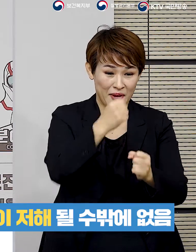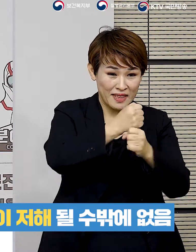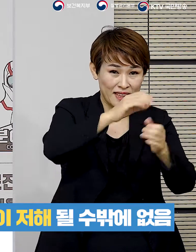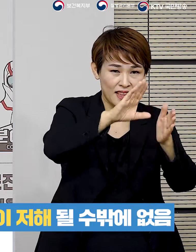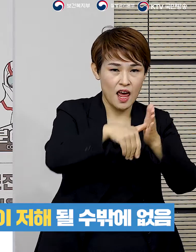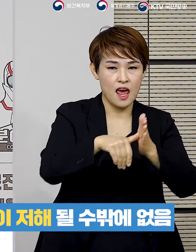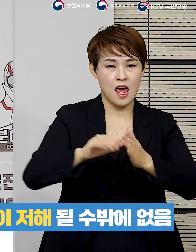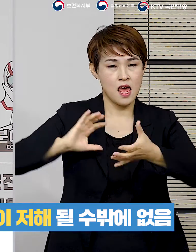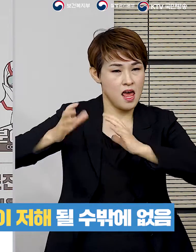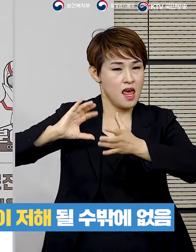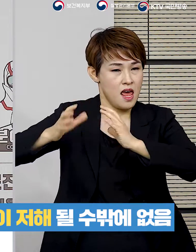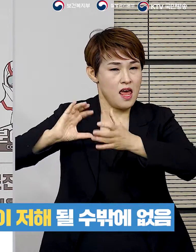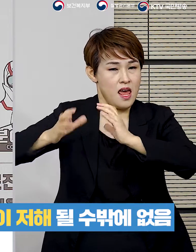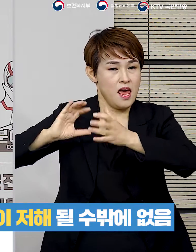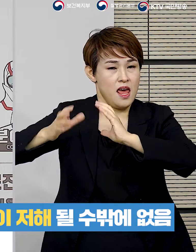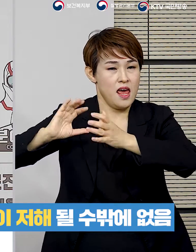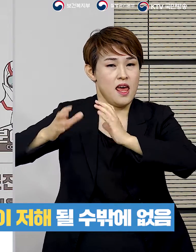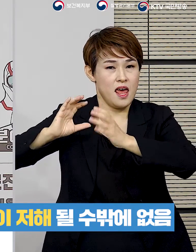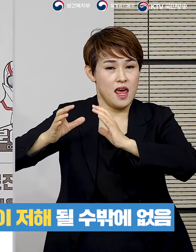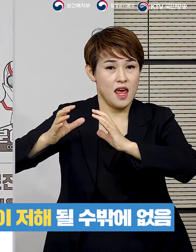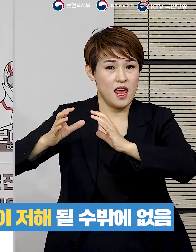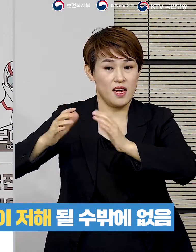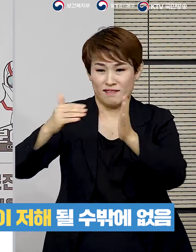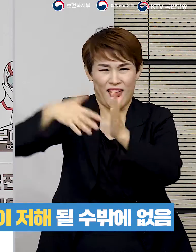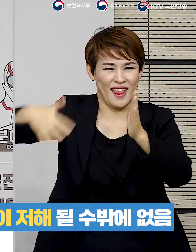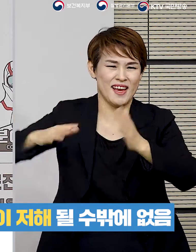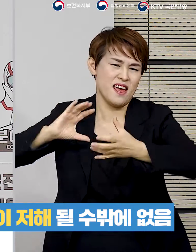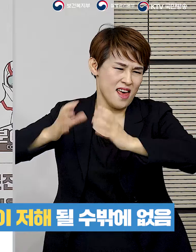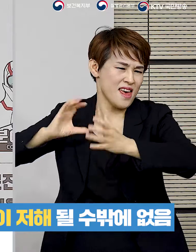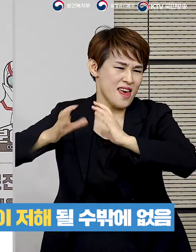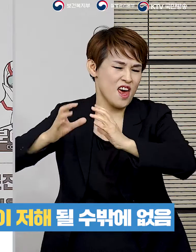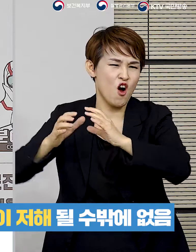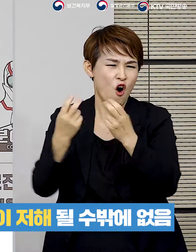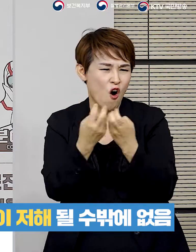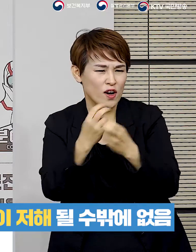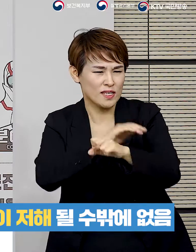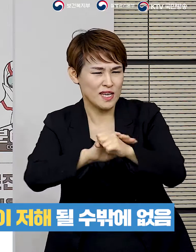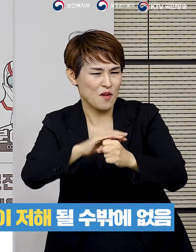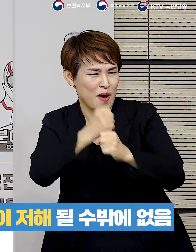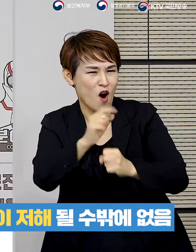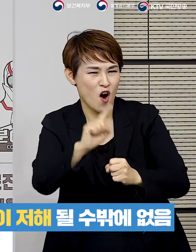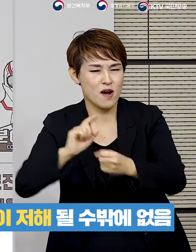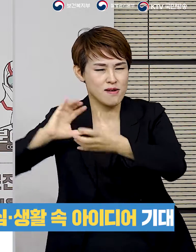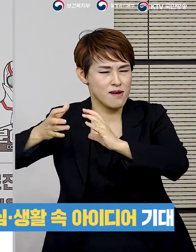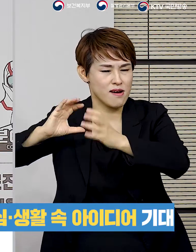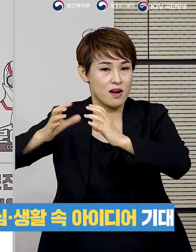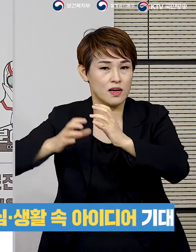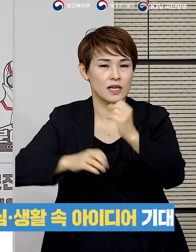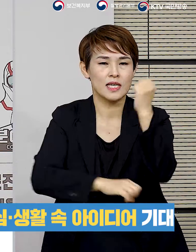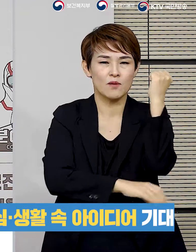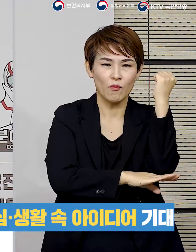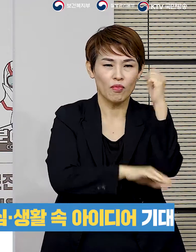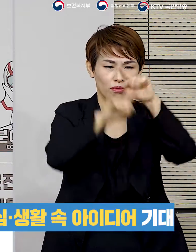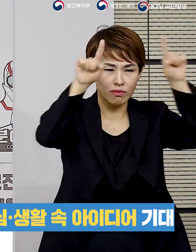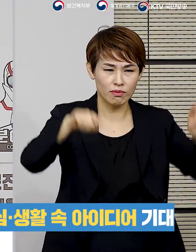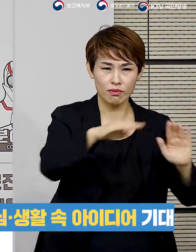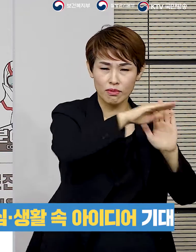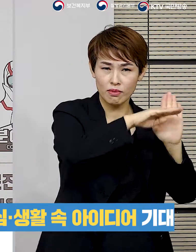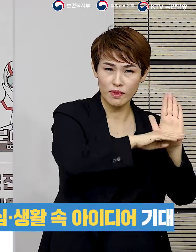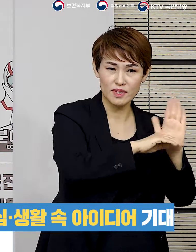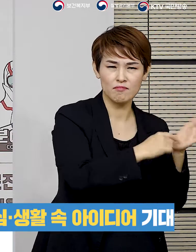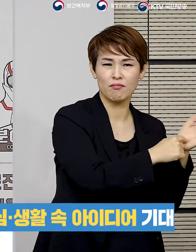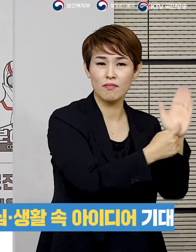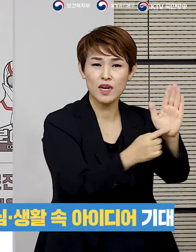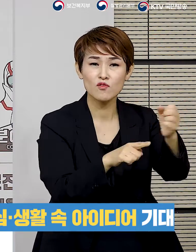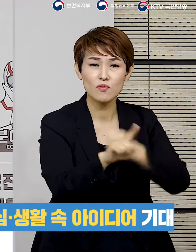않은 논쟁이 있었습니다. 그리고 아직도 그 논쟁이 진행 중에 있습니다. 이러한 것을